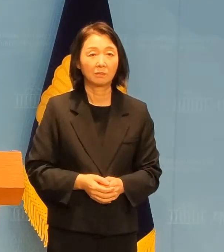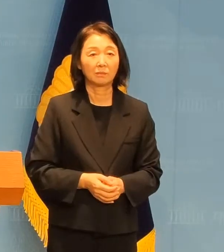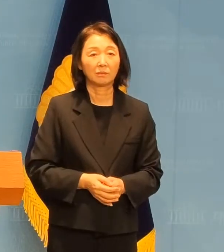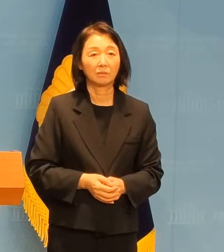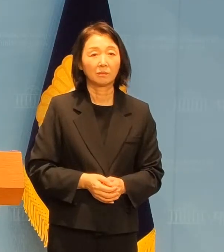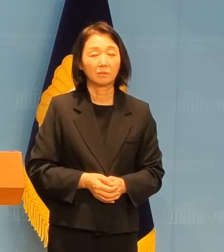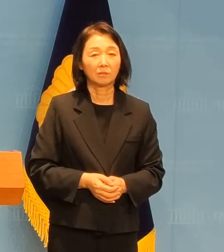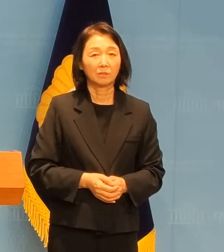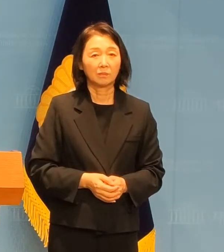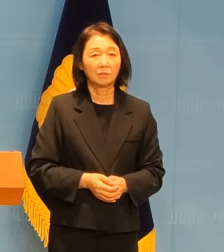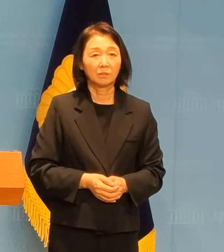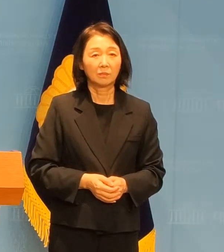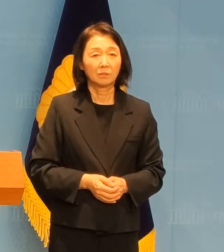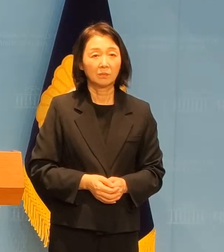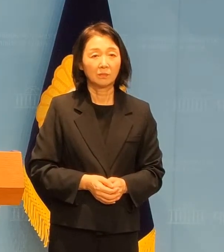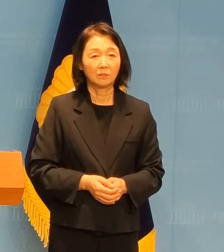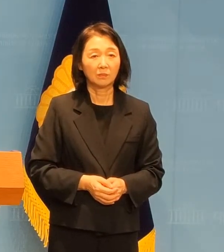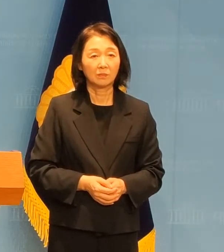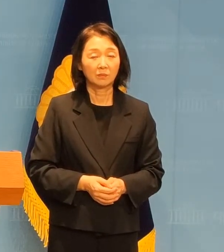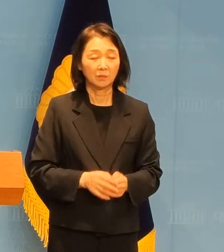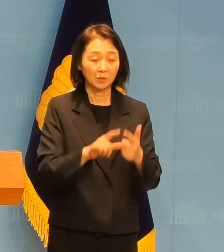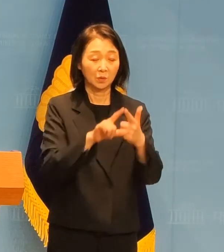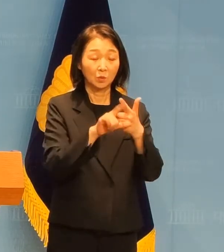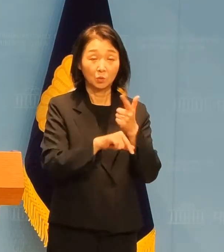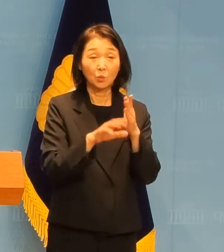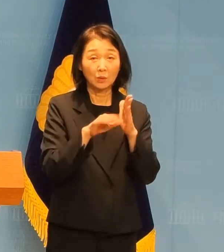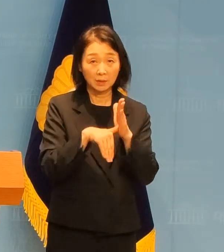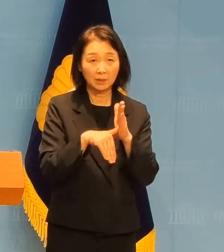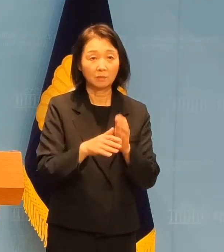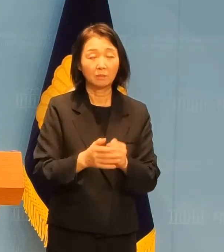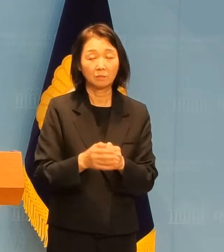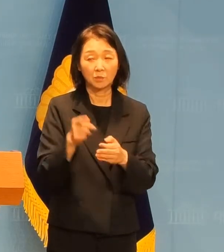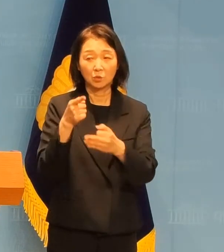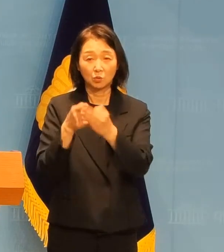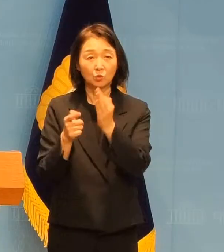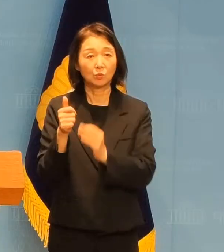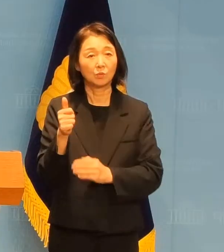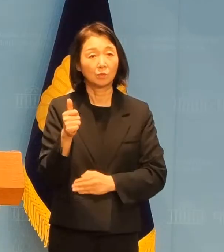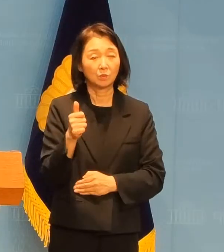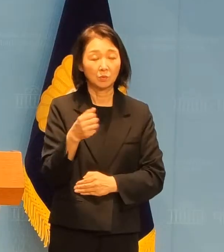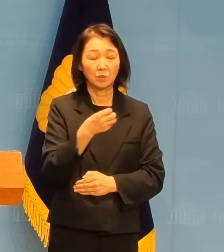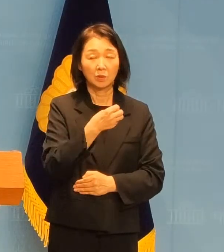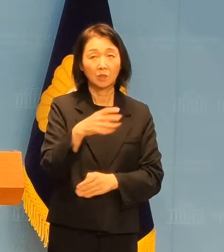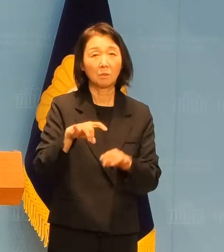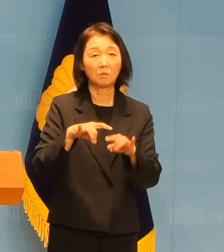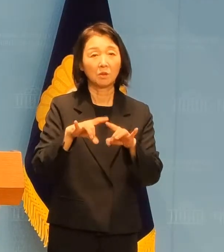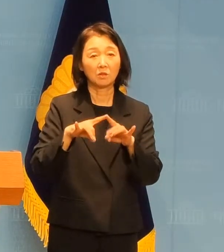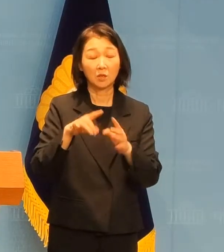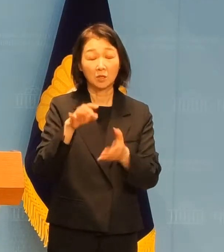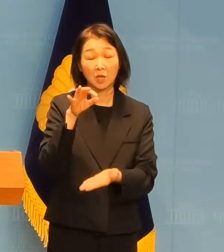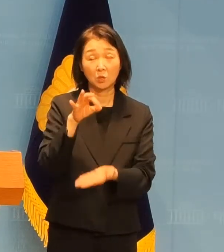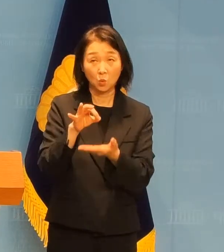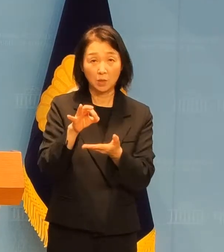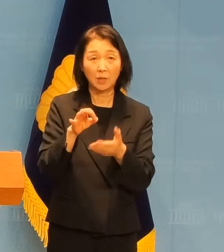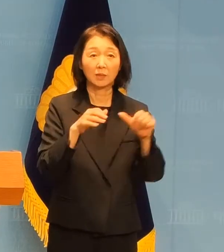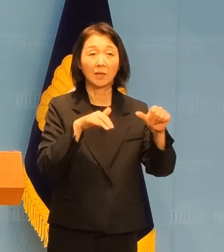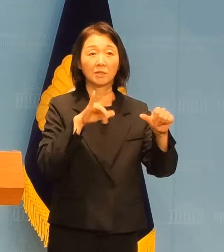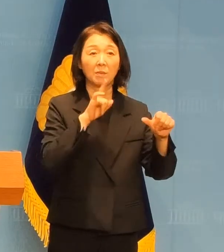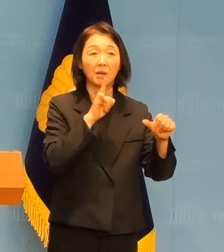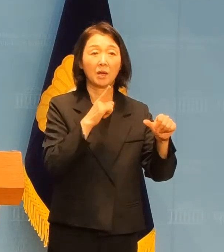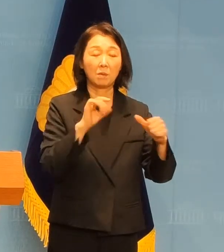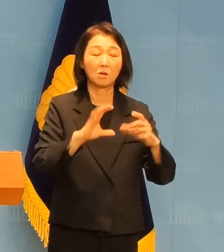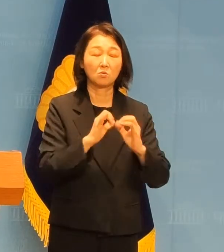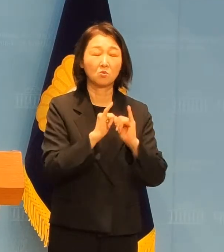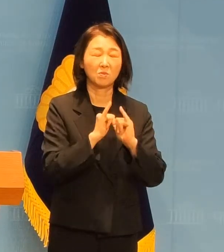알려졌습니다. 지난해 6월 당시 윤석열이 삼성전자 시가총액 5배라며